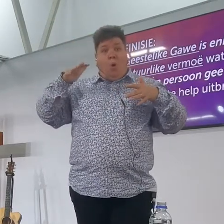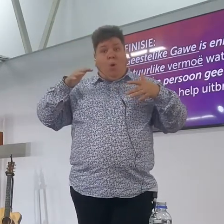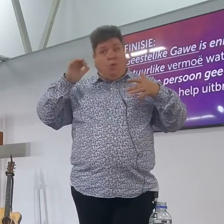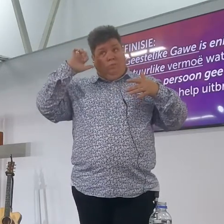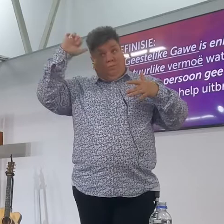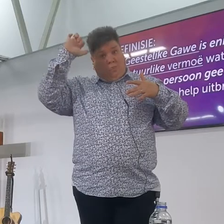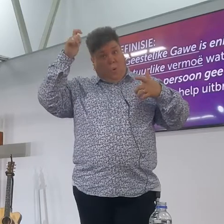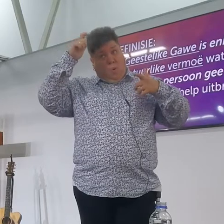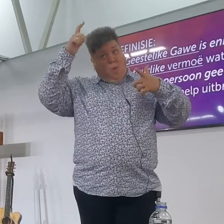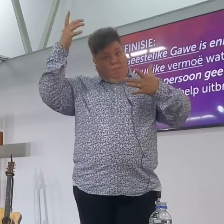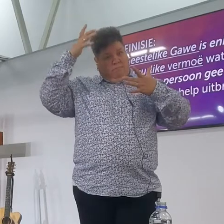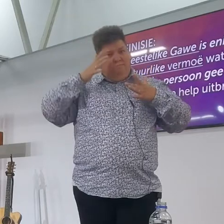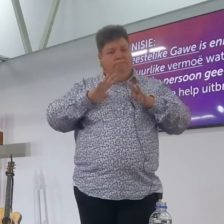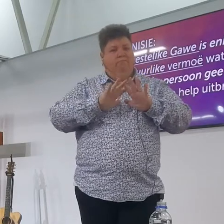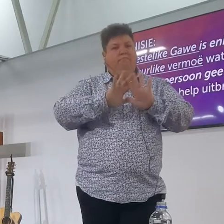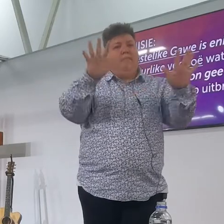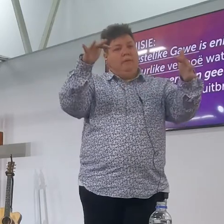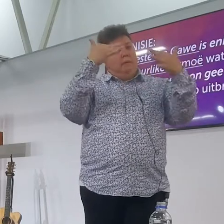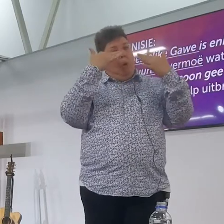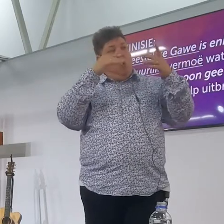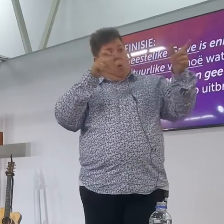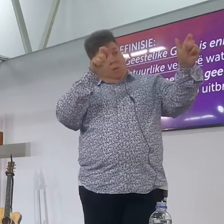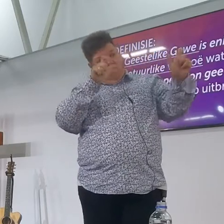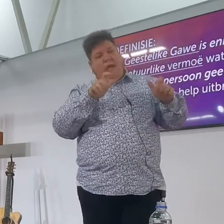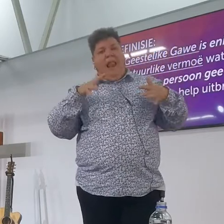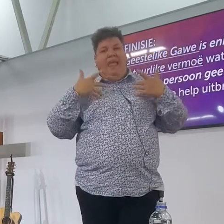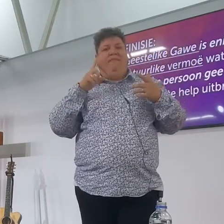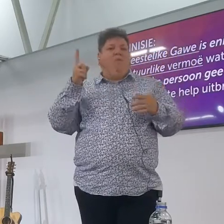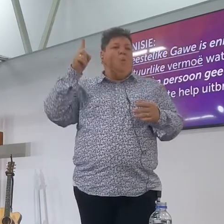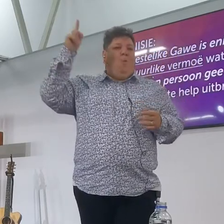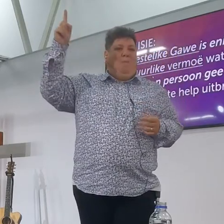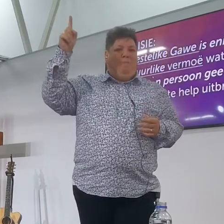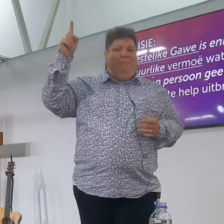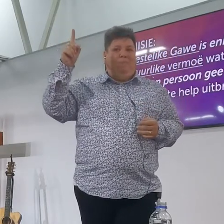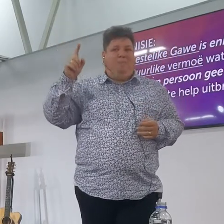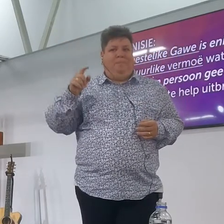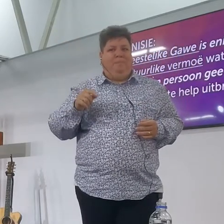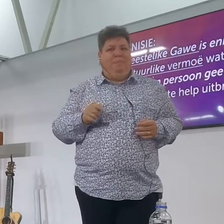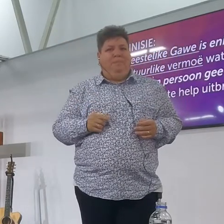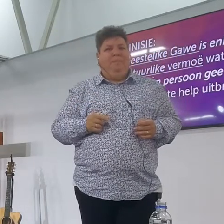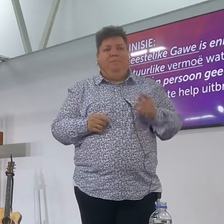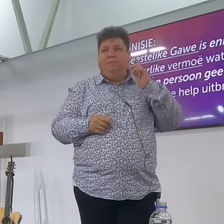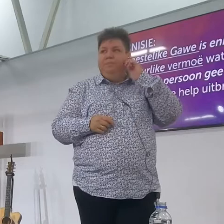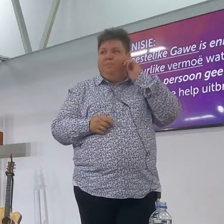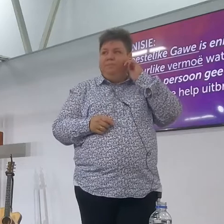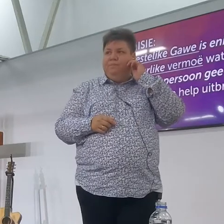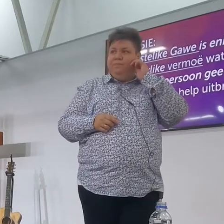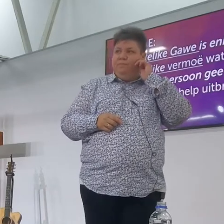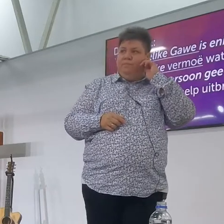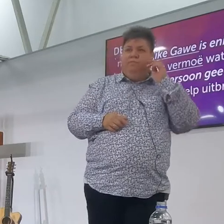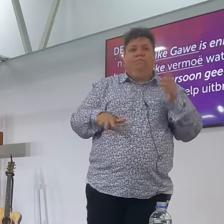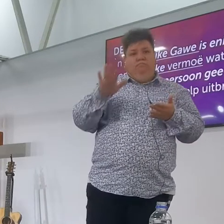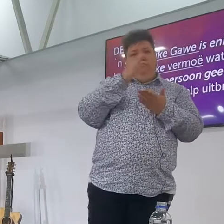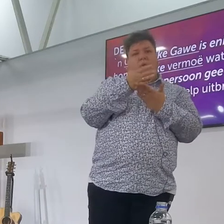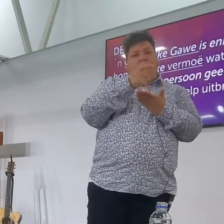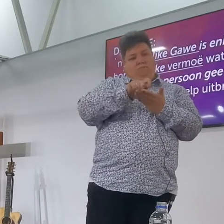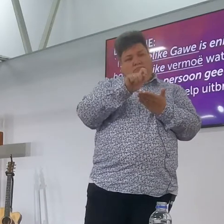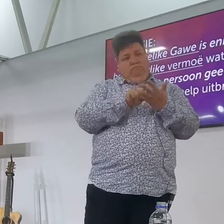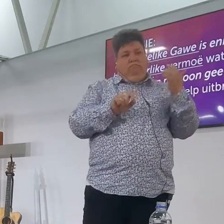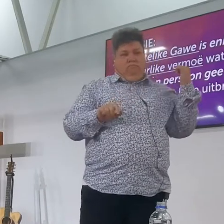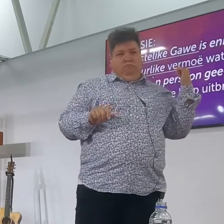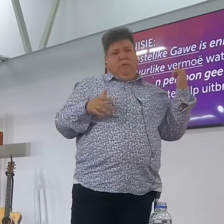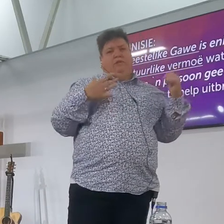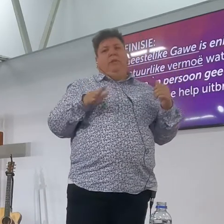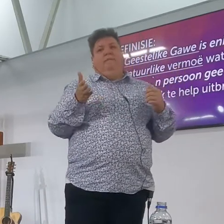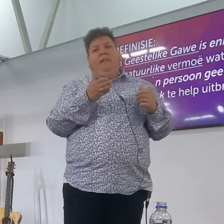brei. Dis so eenvoudig soos dit. 'N geestelike gawe is enige bonatuurlike vermoë wat die Gees aan 'n persoon gee om